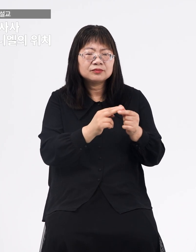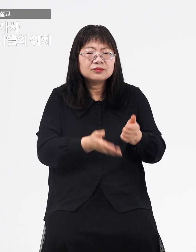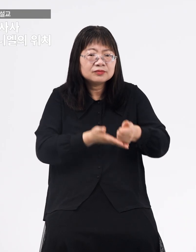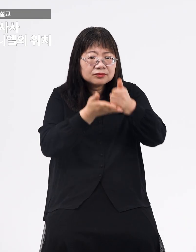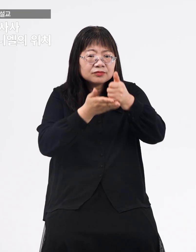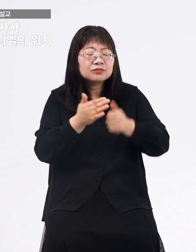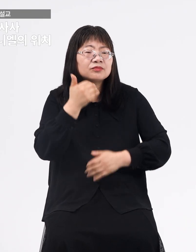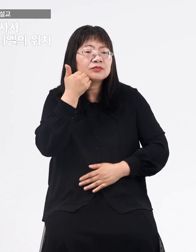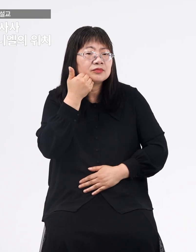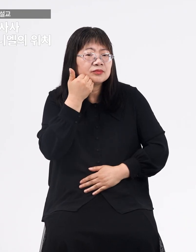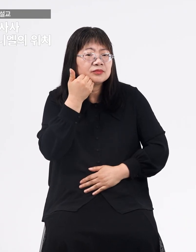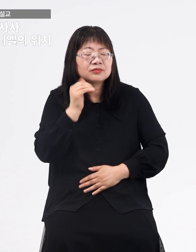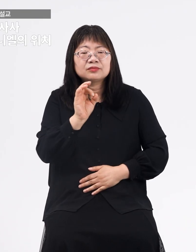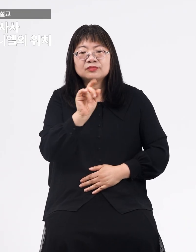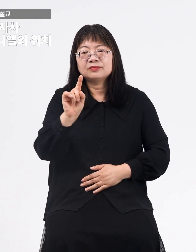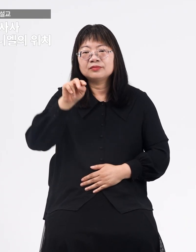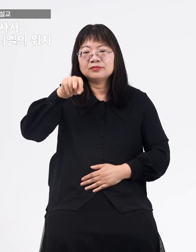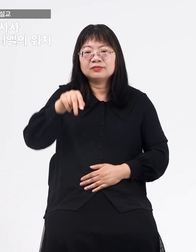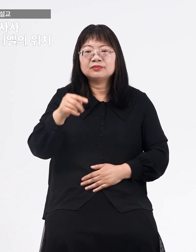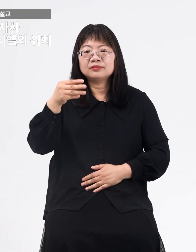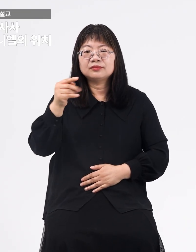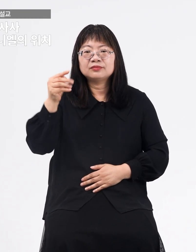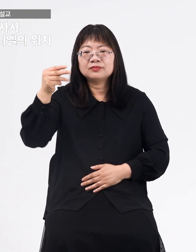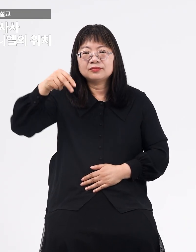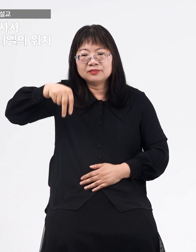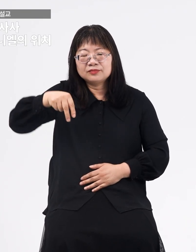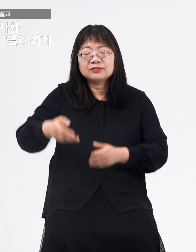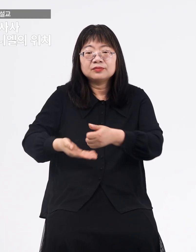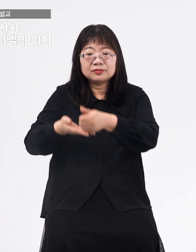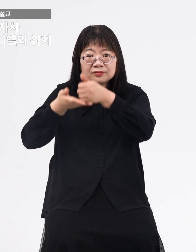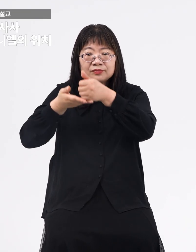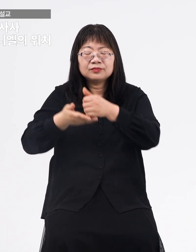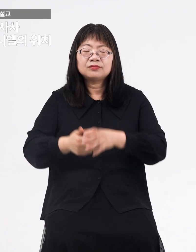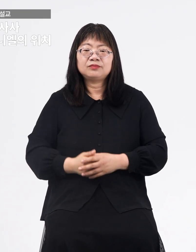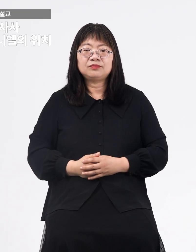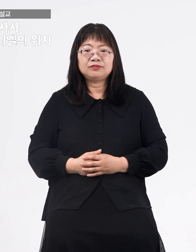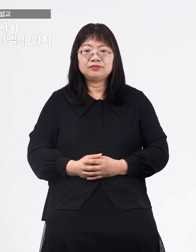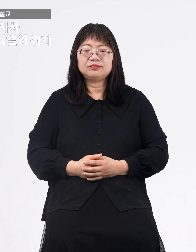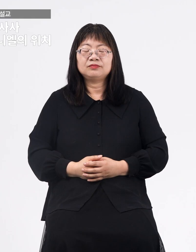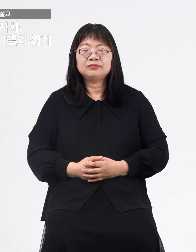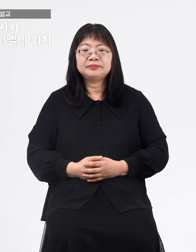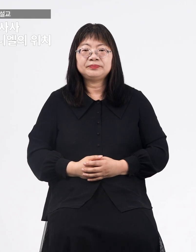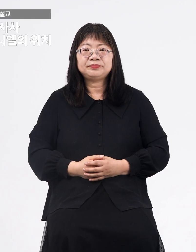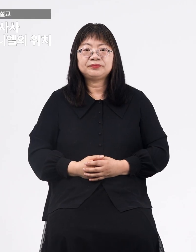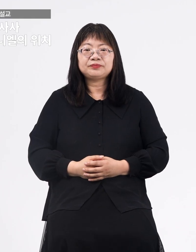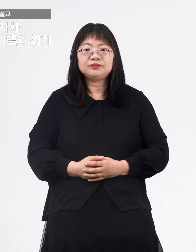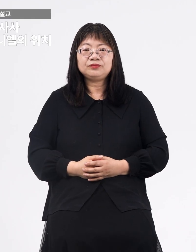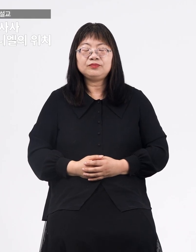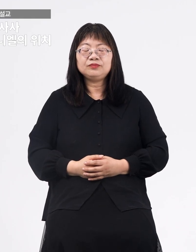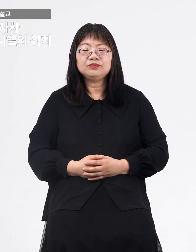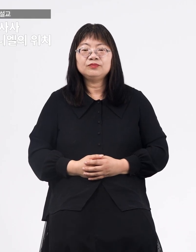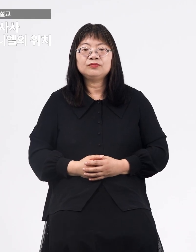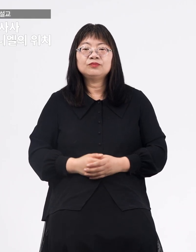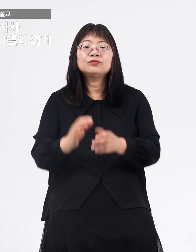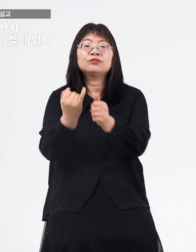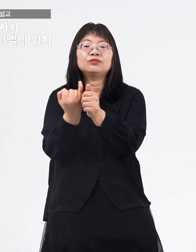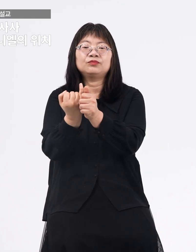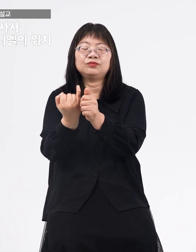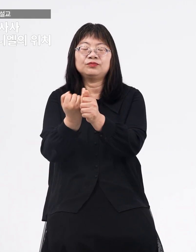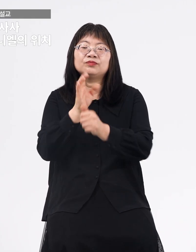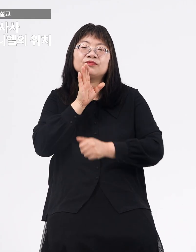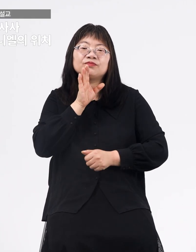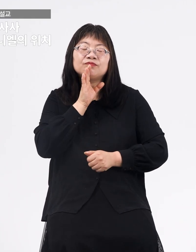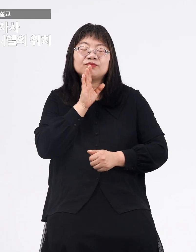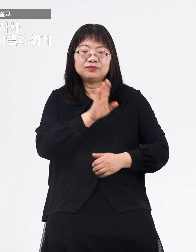섬겼습니까? 아스다롯을 섬겼어요. 그런데 놀랍게도 이들도 부부예요.